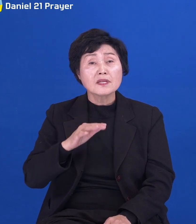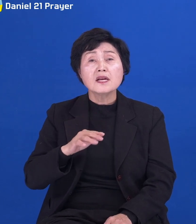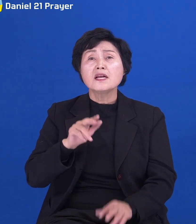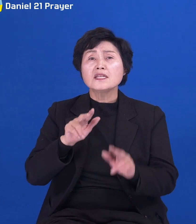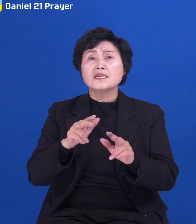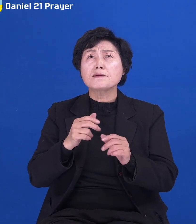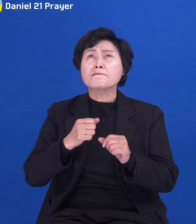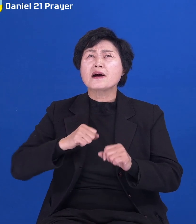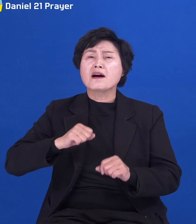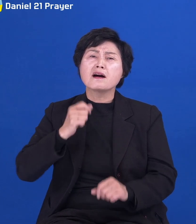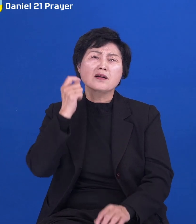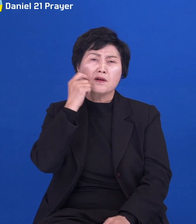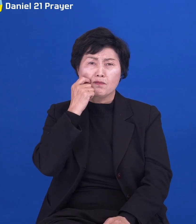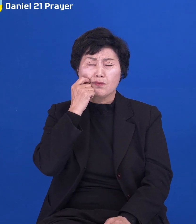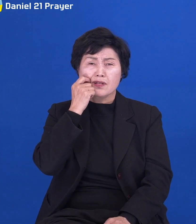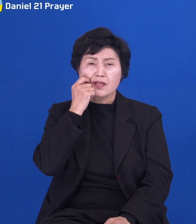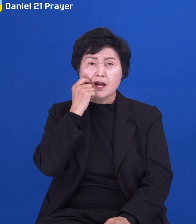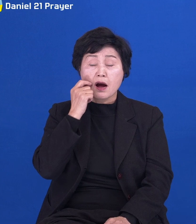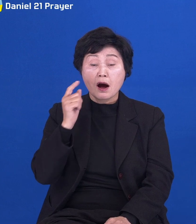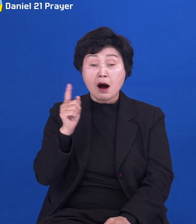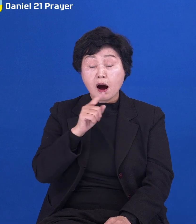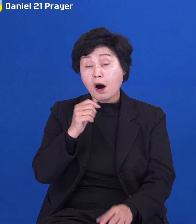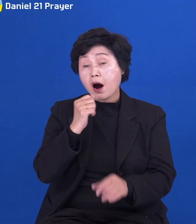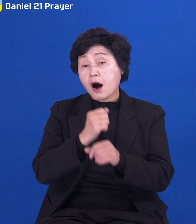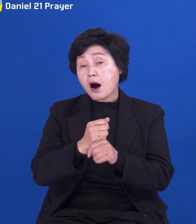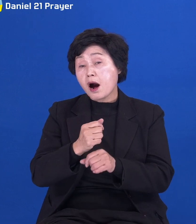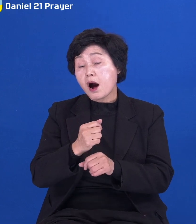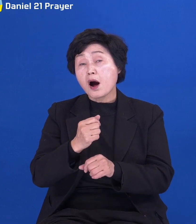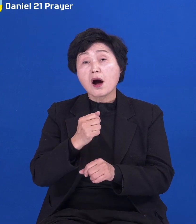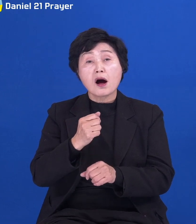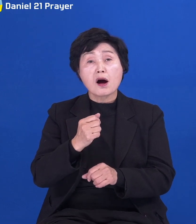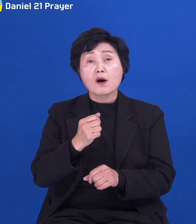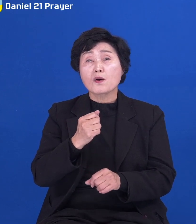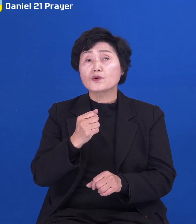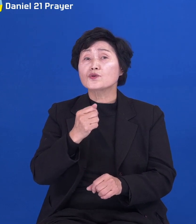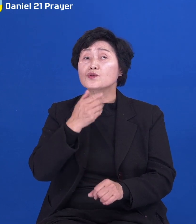것이 아니에요. 지금 아무것도 할 수 없는 게 지금 이 몸이 갇혀 있는 거였어요.